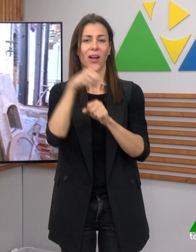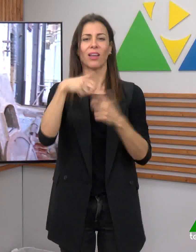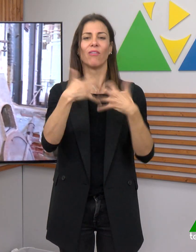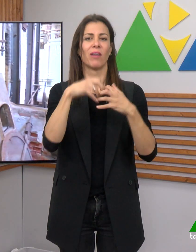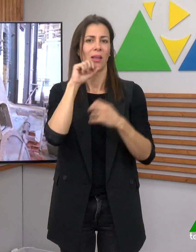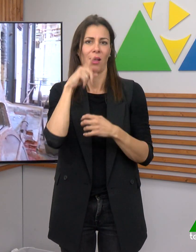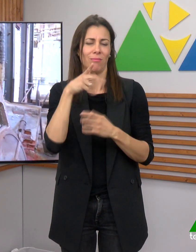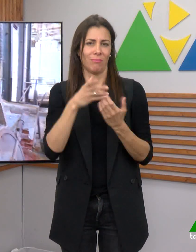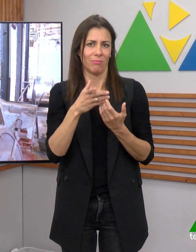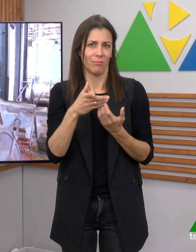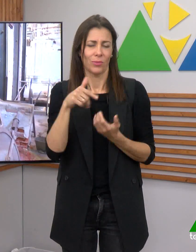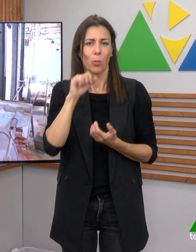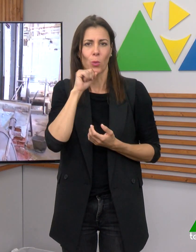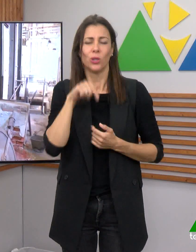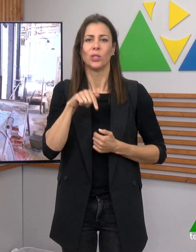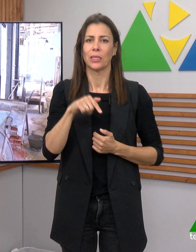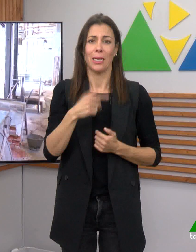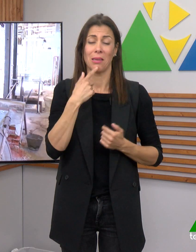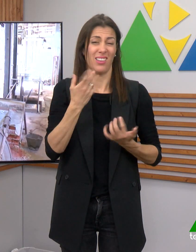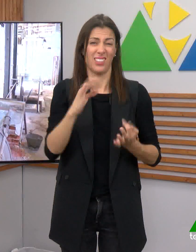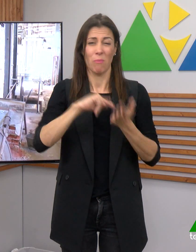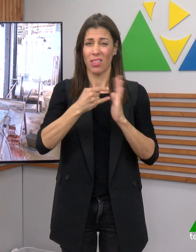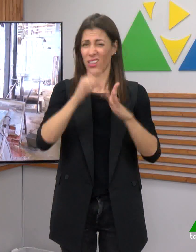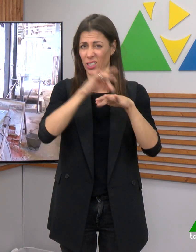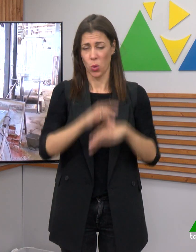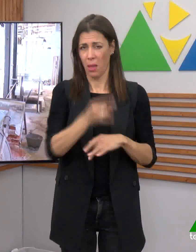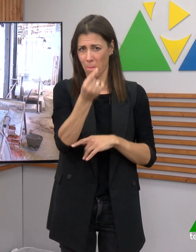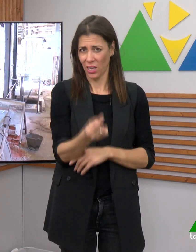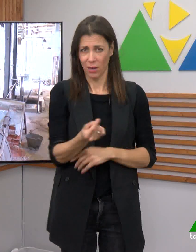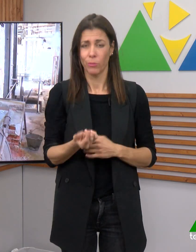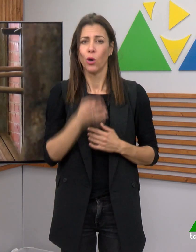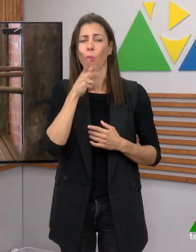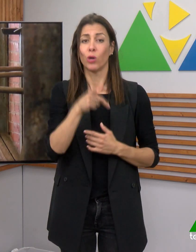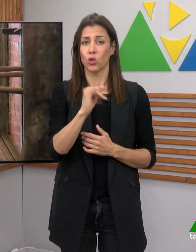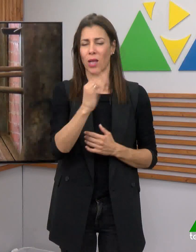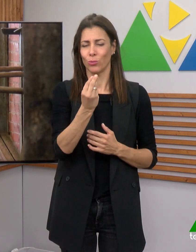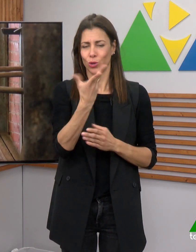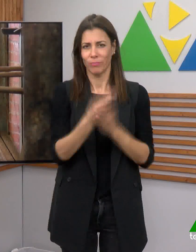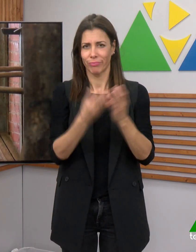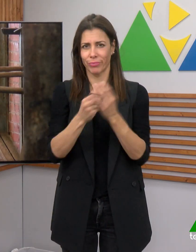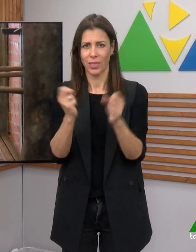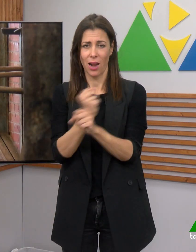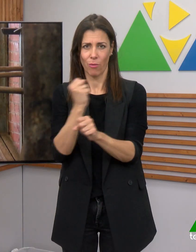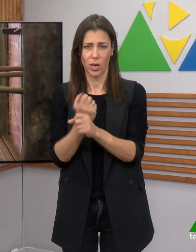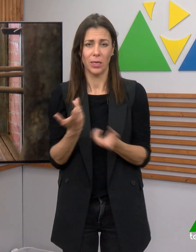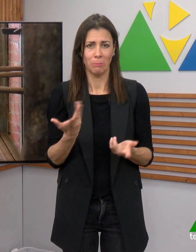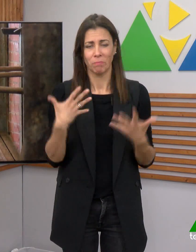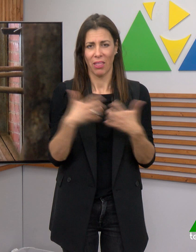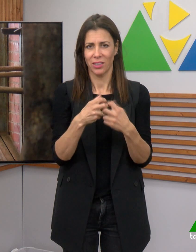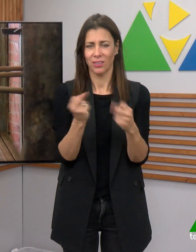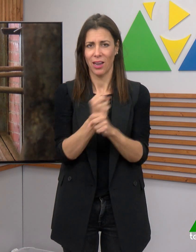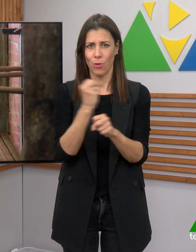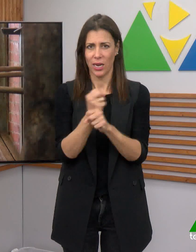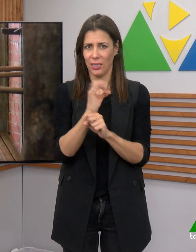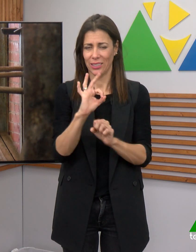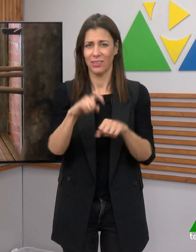no se ve que medidas de seguridad la mínima, ¿no? Por eso había tantos accidentes laborales, era muy típico los accidentes